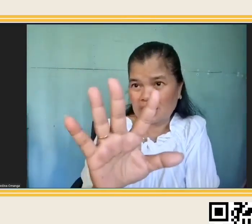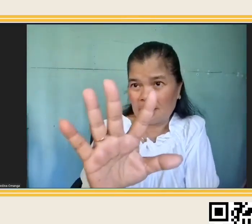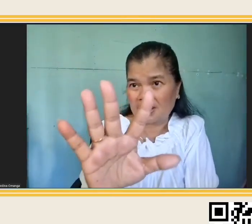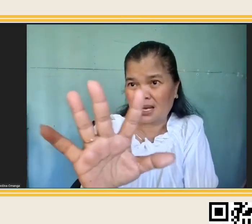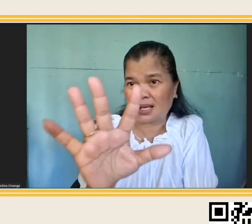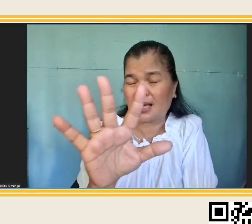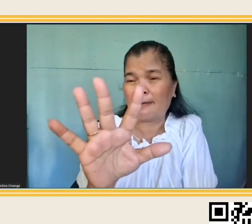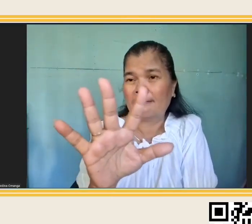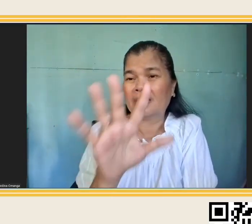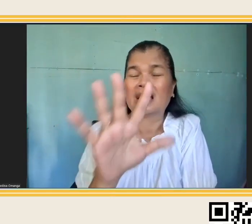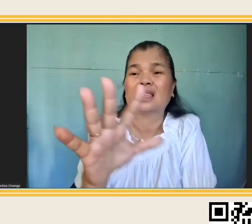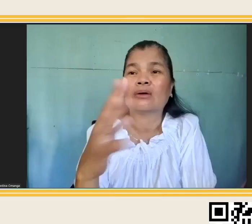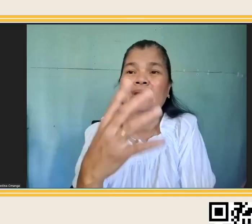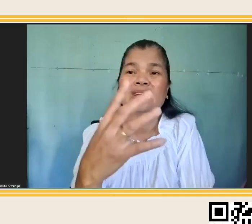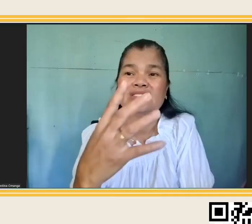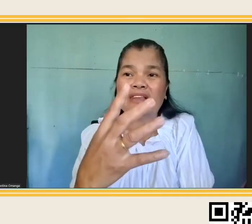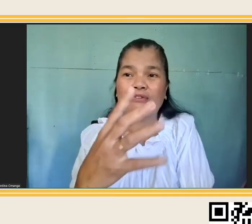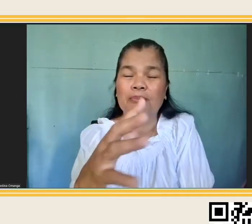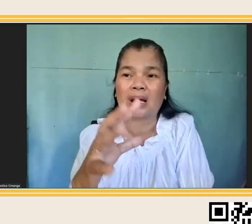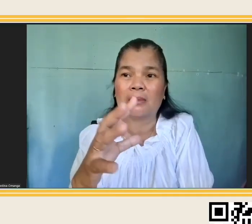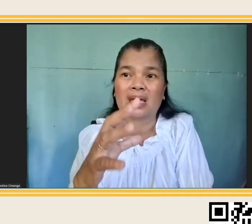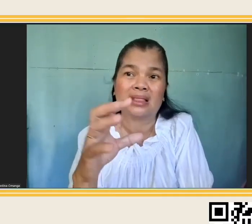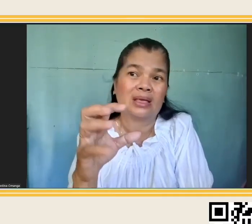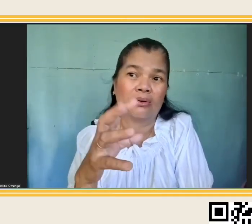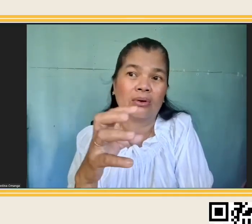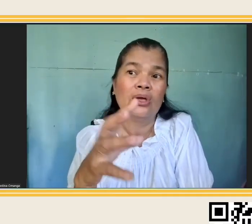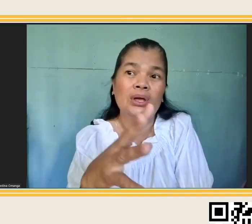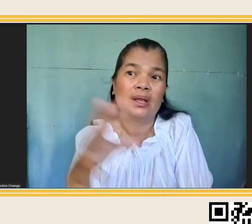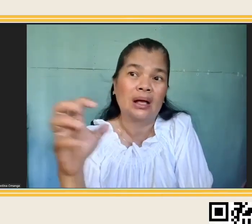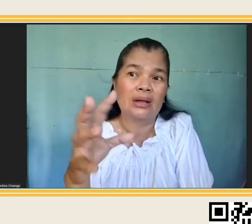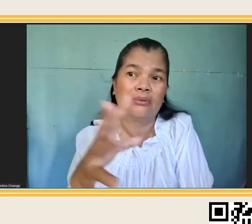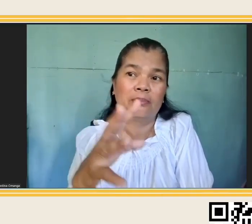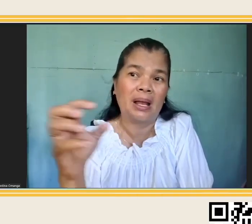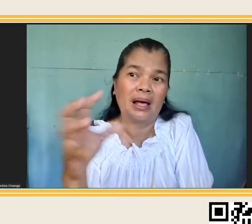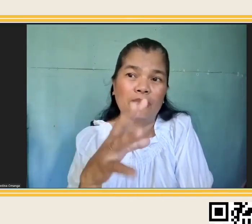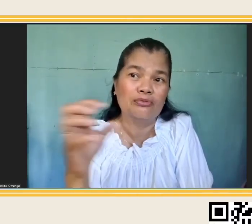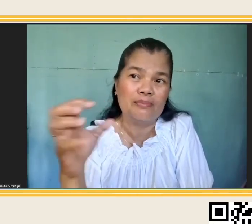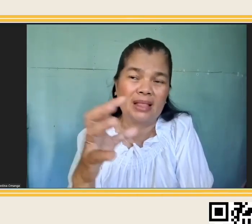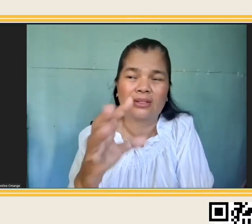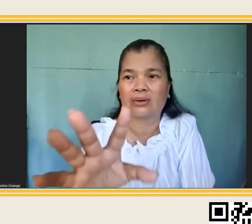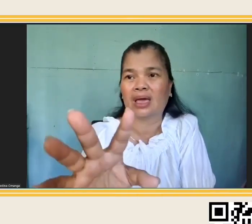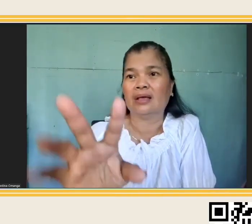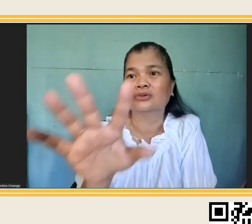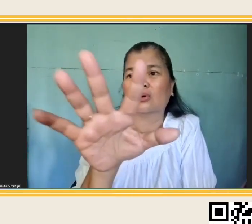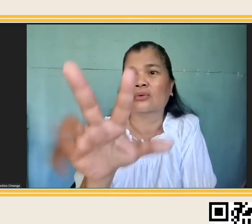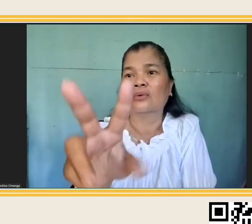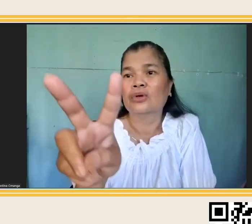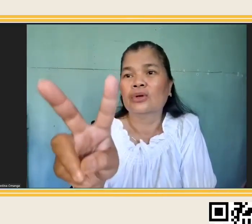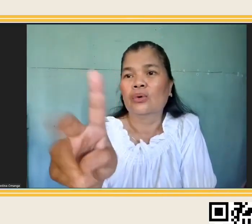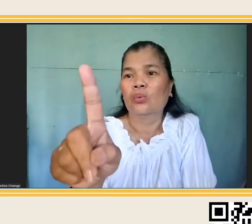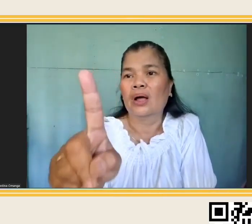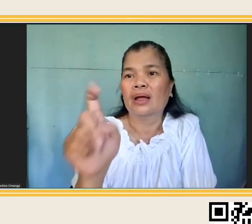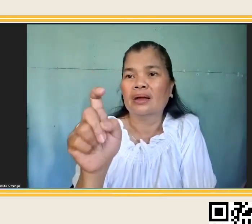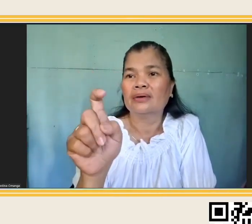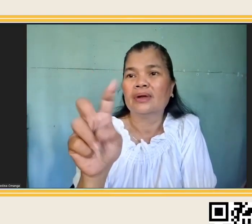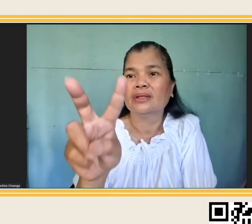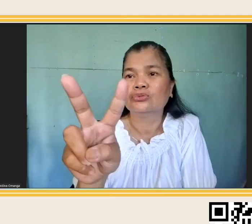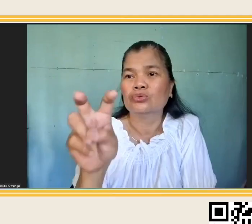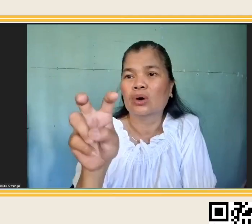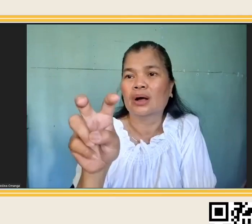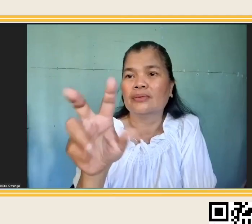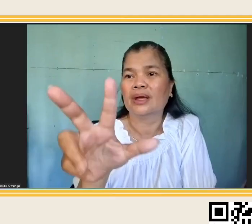kasi ito ang dapat talaga. Pinakita ko lang na side view para makita nyo na ganun pala ang movement. Okay. So,